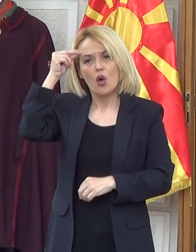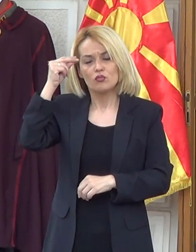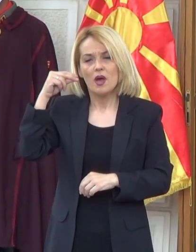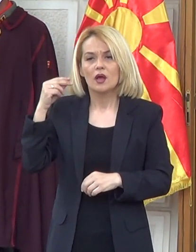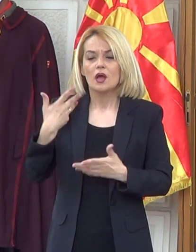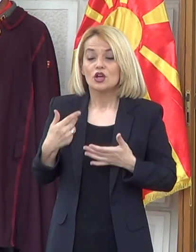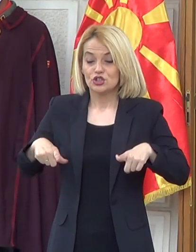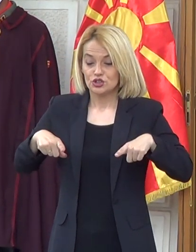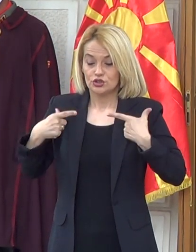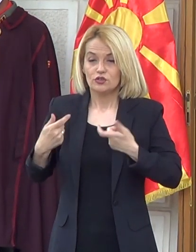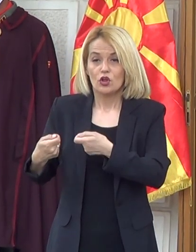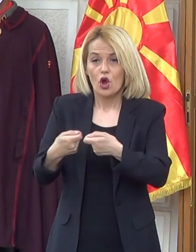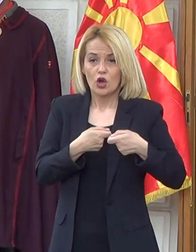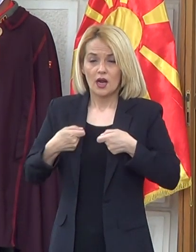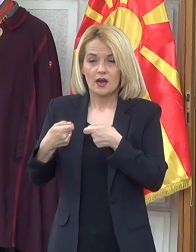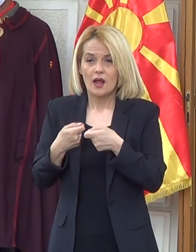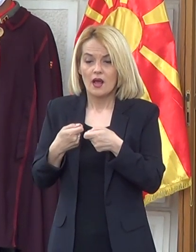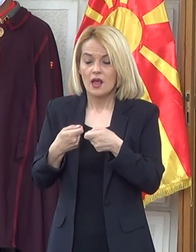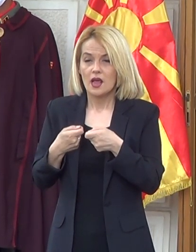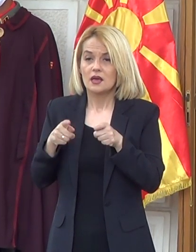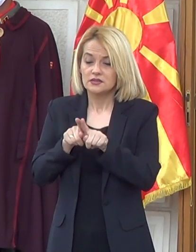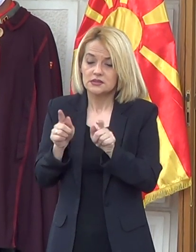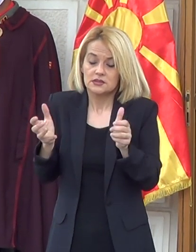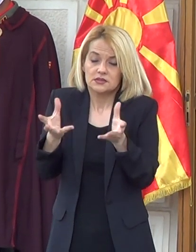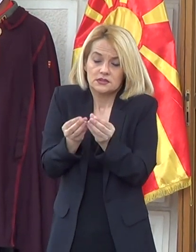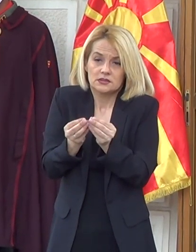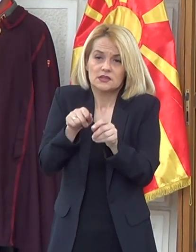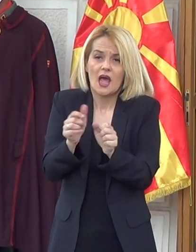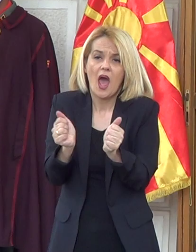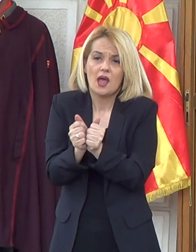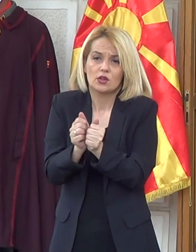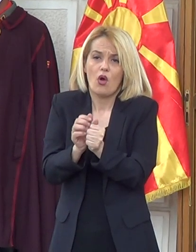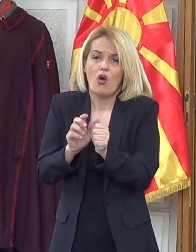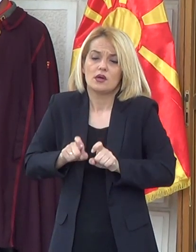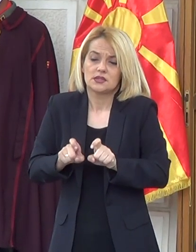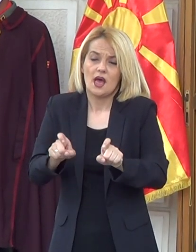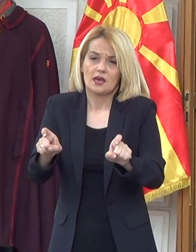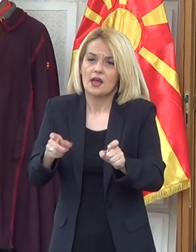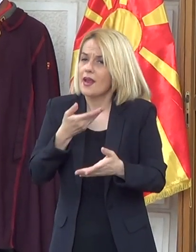организираме нашиот живот. Покрај ова или во рамките на оваа пандемија, тоа е, нема друго.